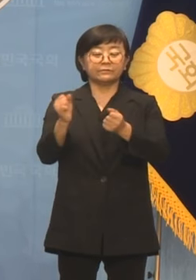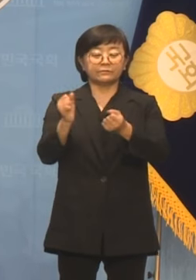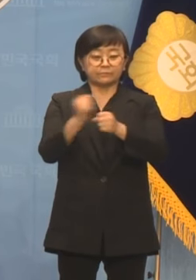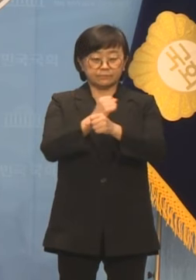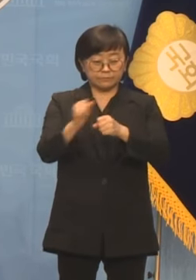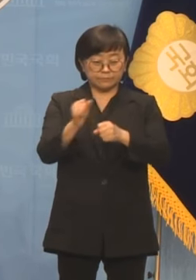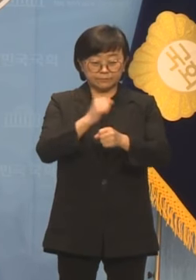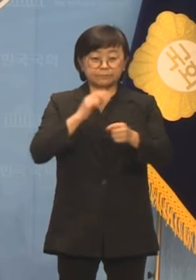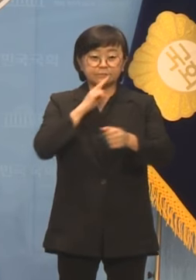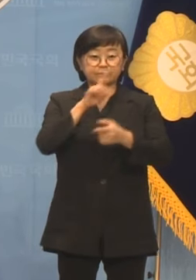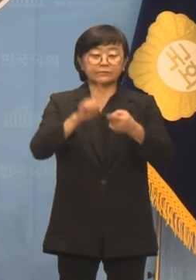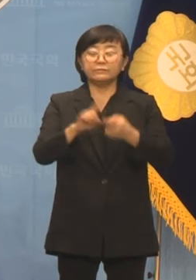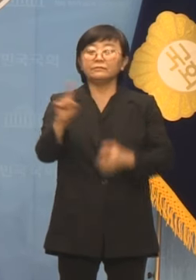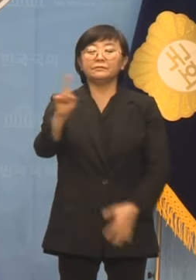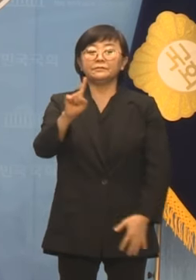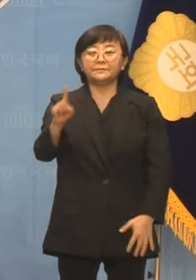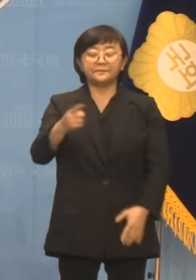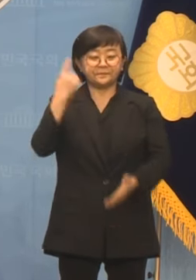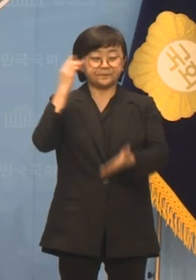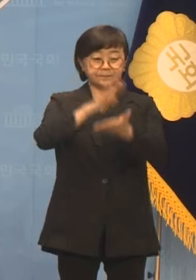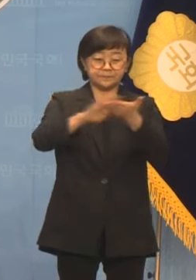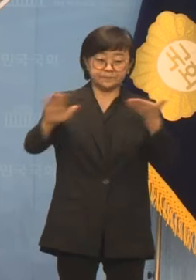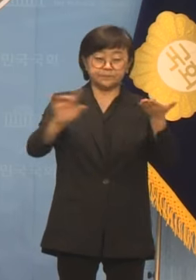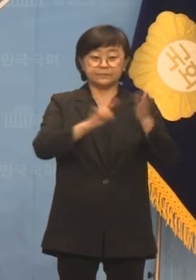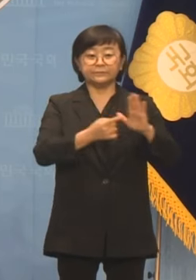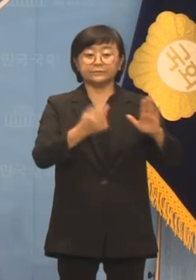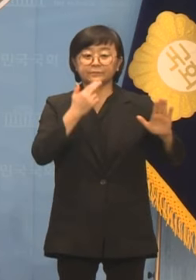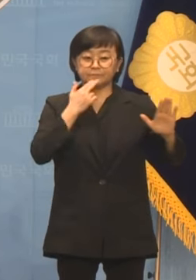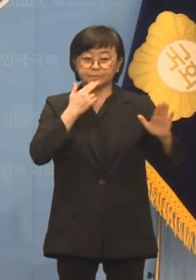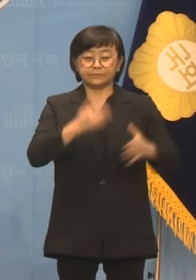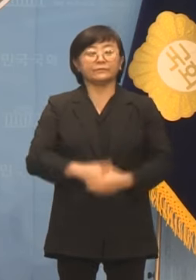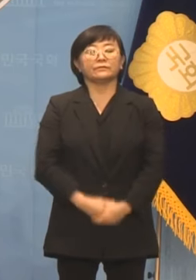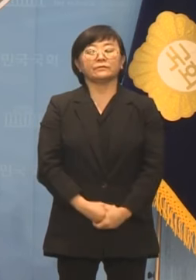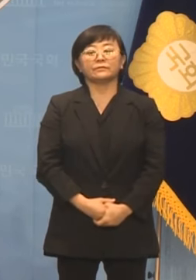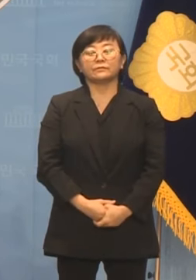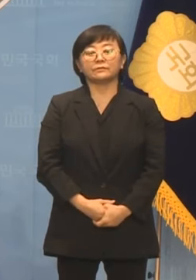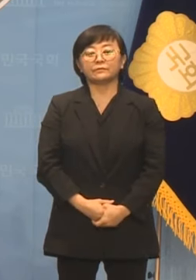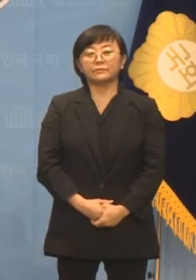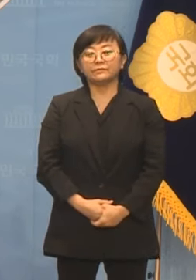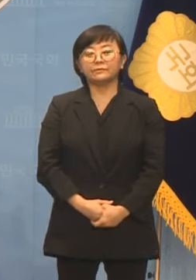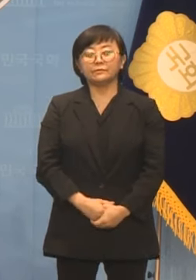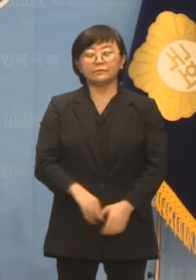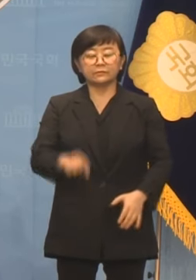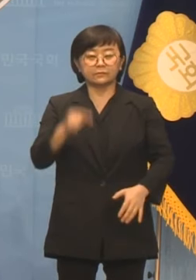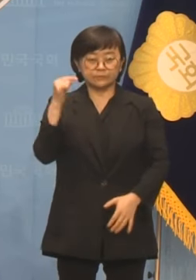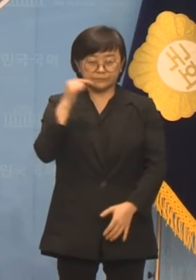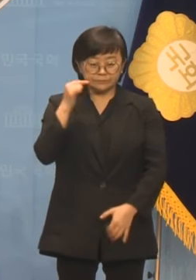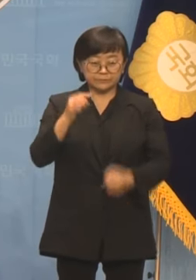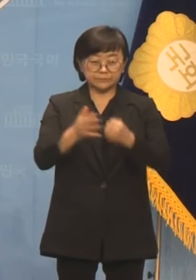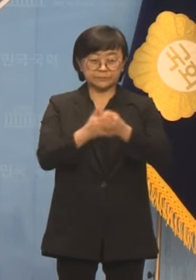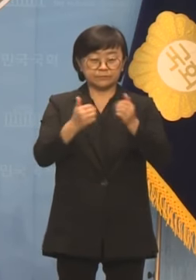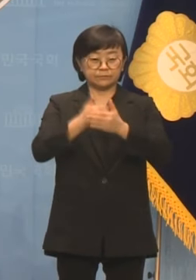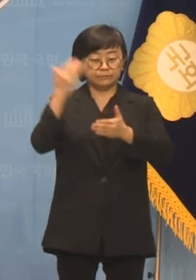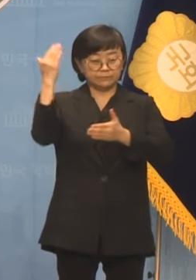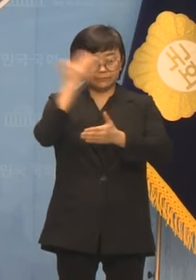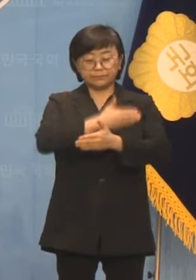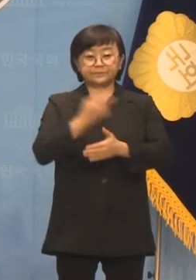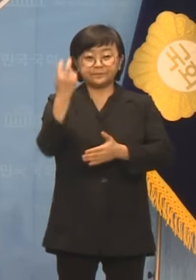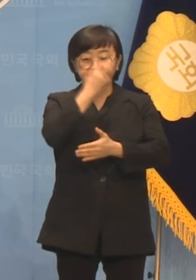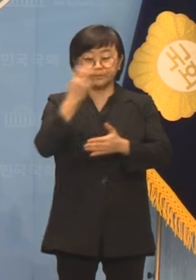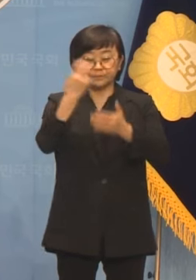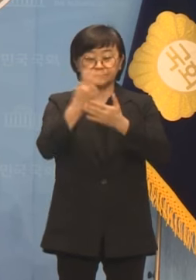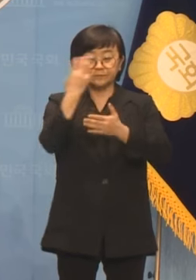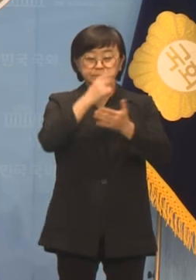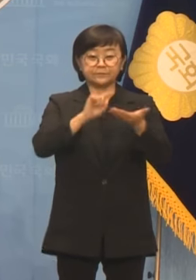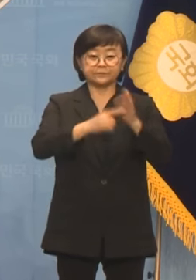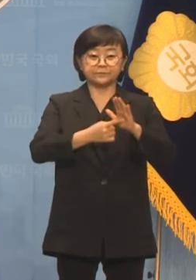조작 의혹도 무엇 하나 속시원하게 밝혀진 것이 없습니다. 엄중하고 성역 없는 조사와 수사를